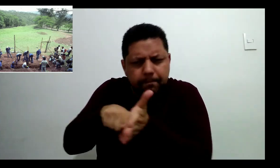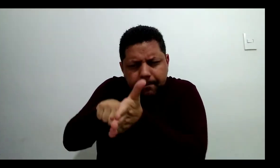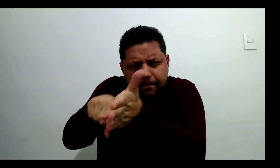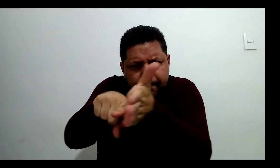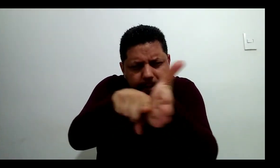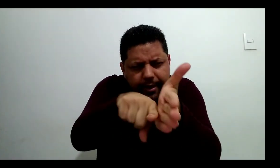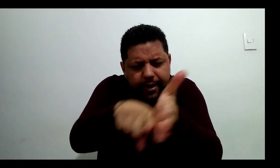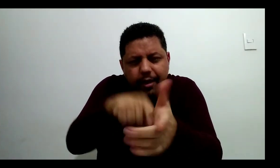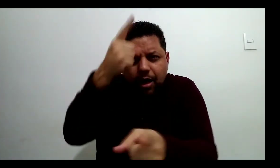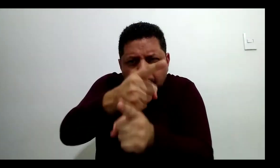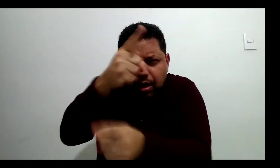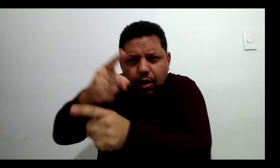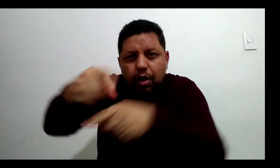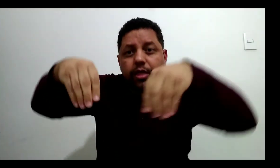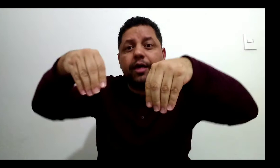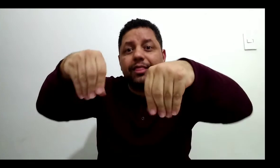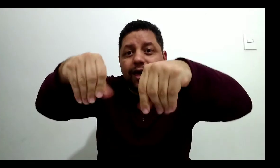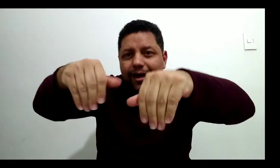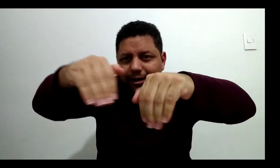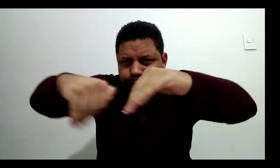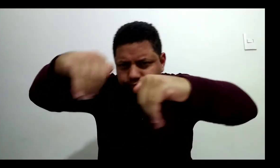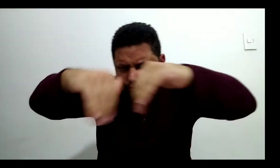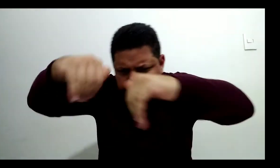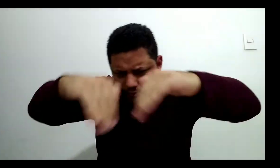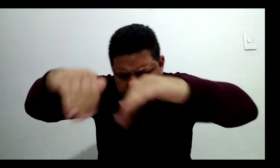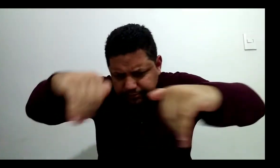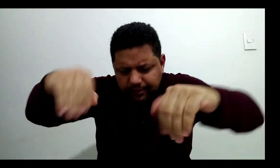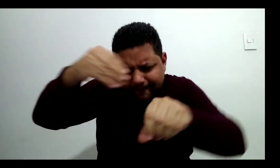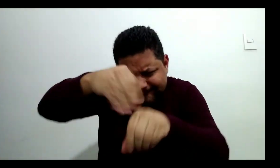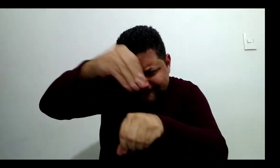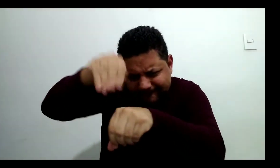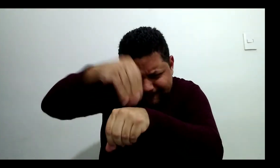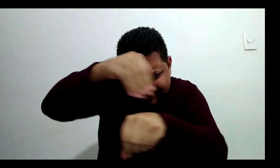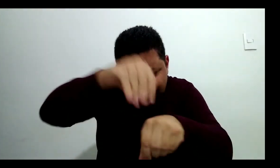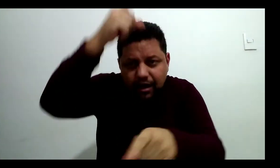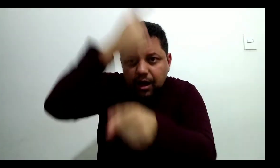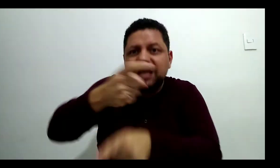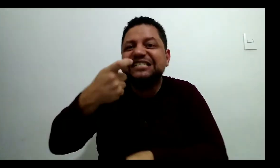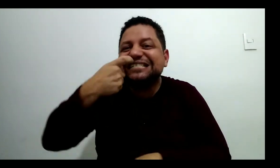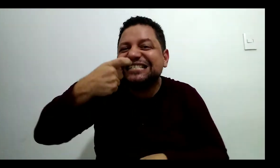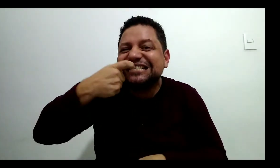da ditadura militar como um exemplo de necropolítica no Brasil.